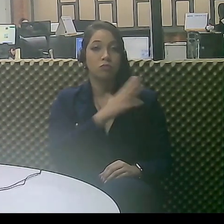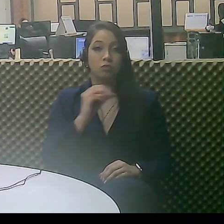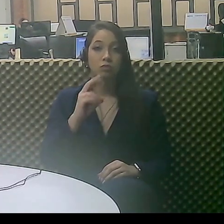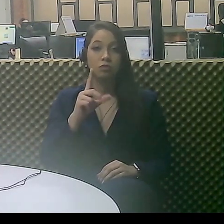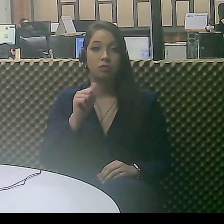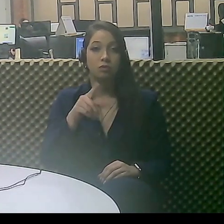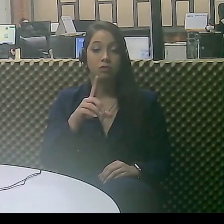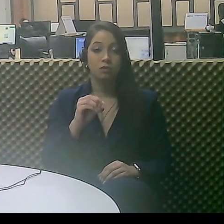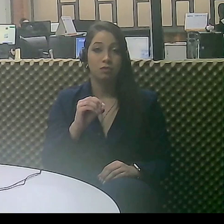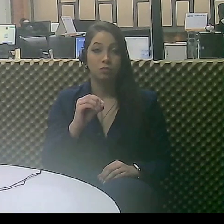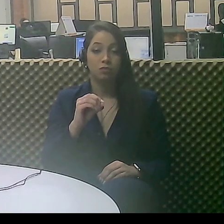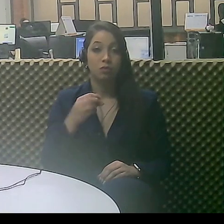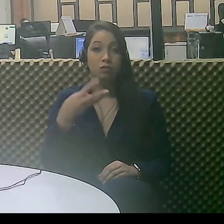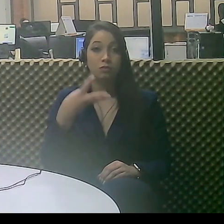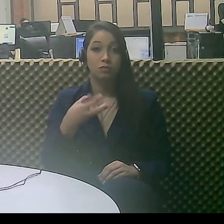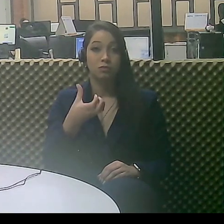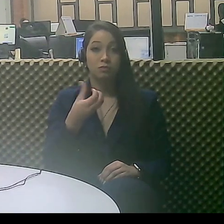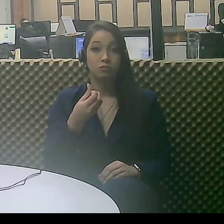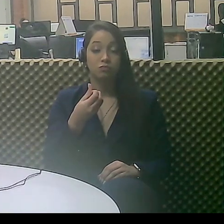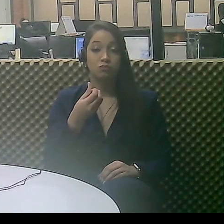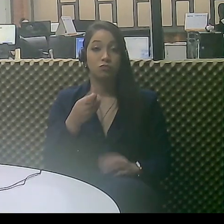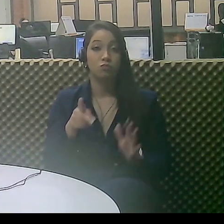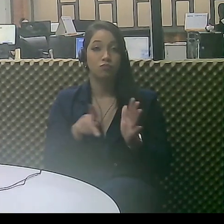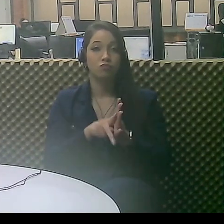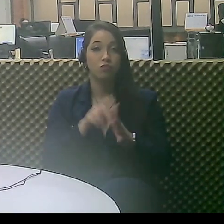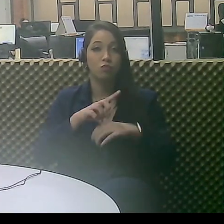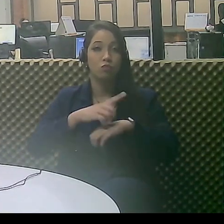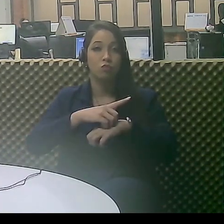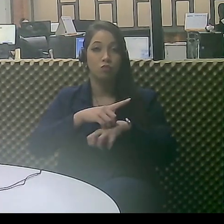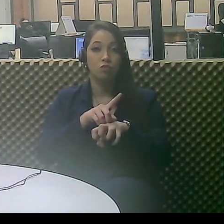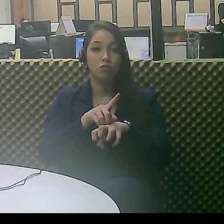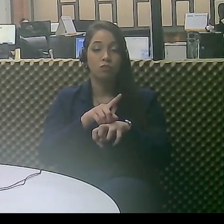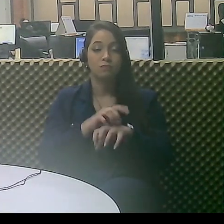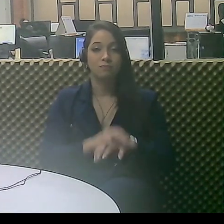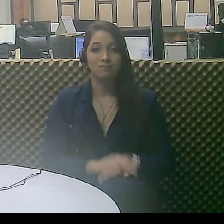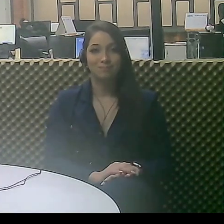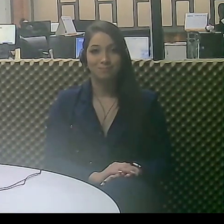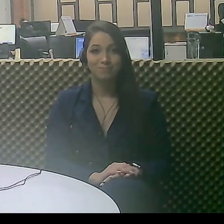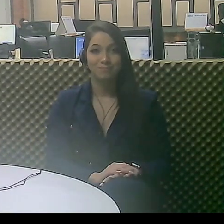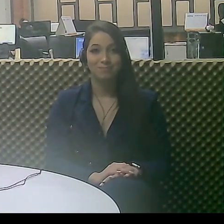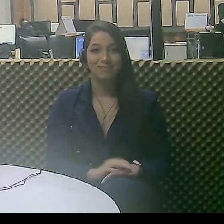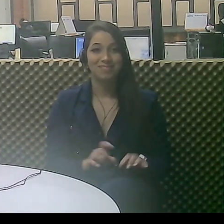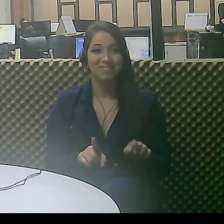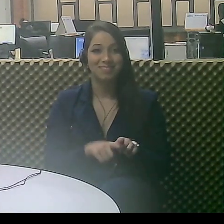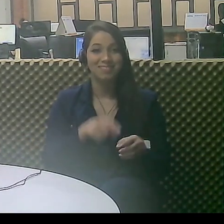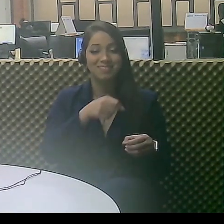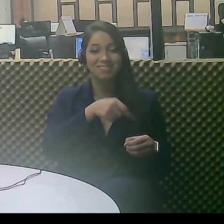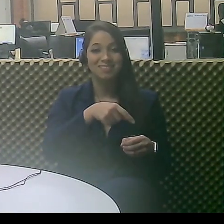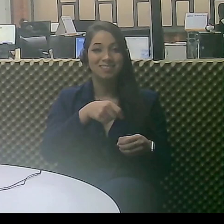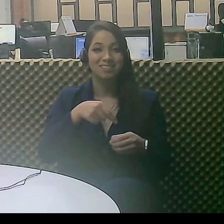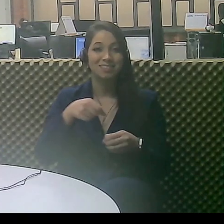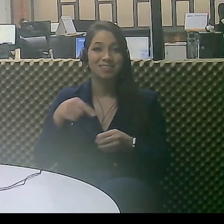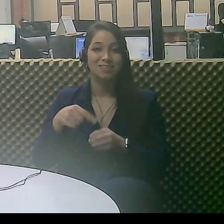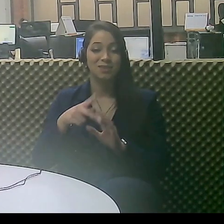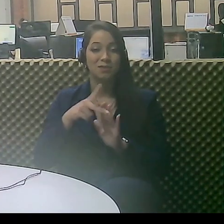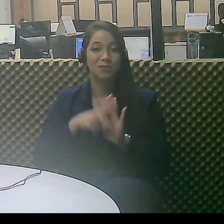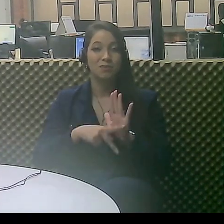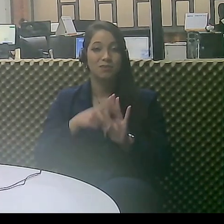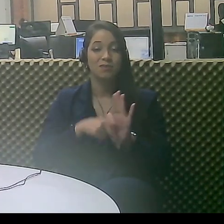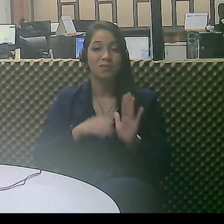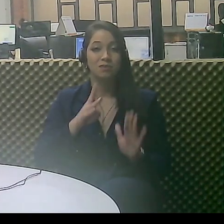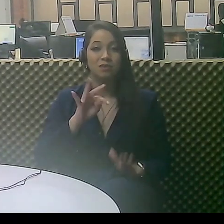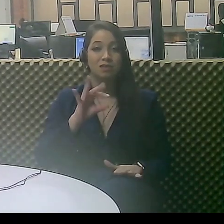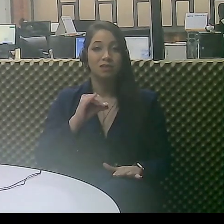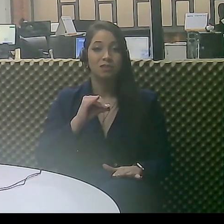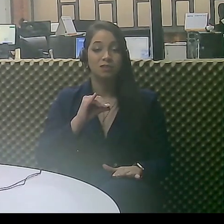Rand do 36º Batalhão de Infantaria mecanizada além do plantio das mudas o programa butia